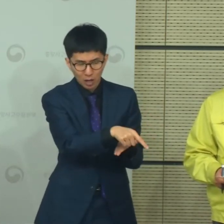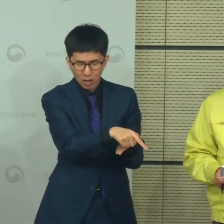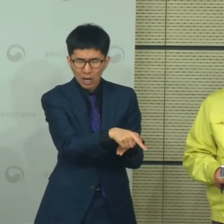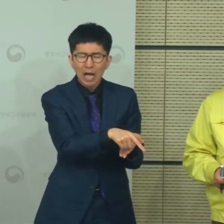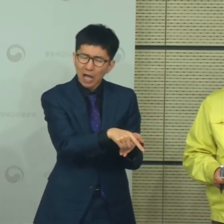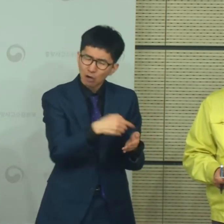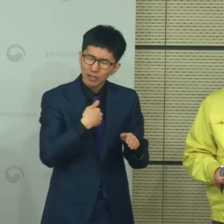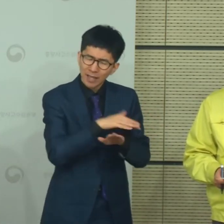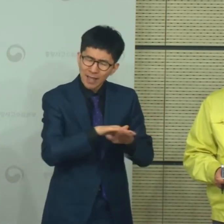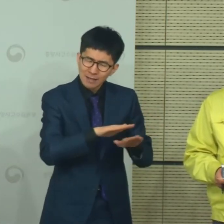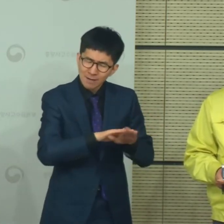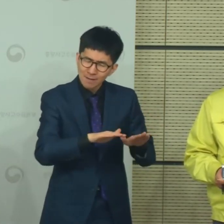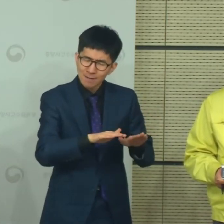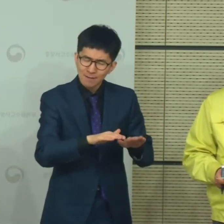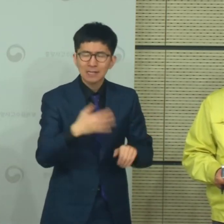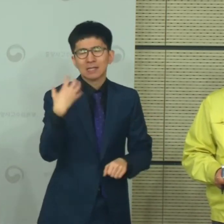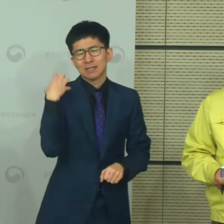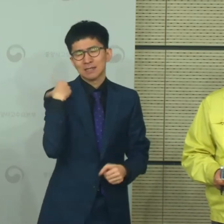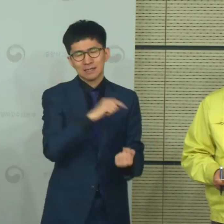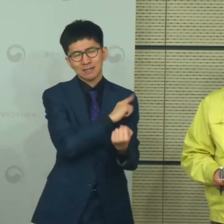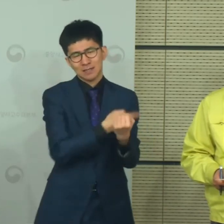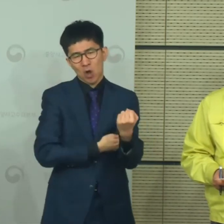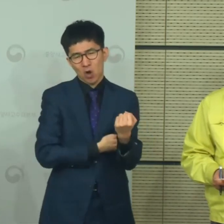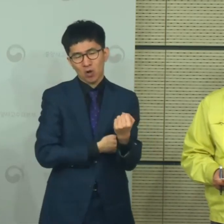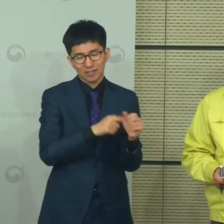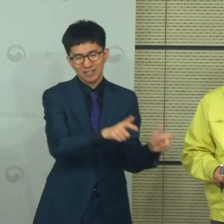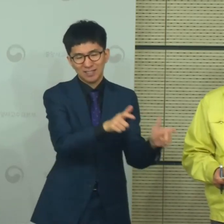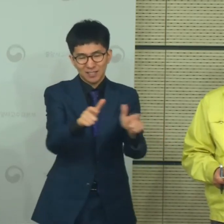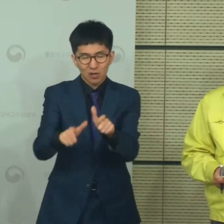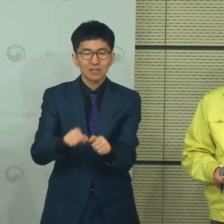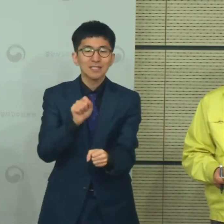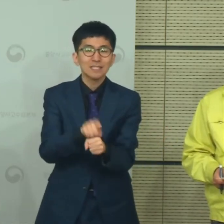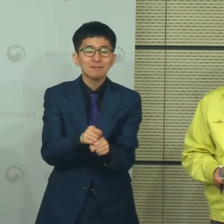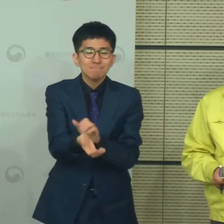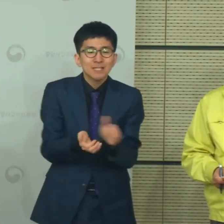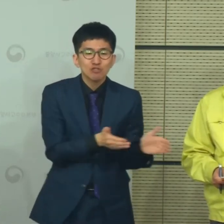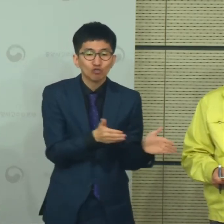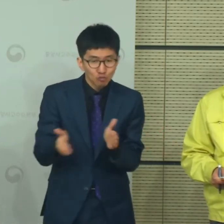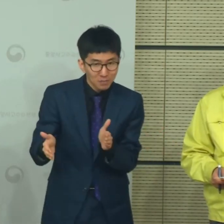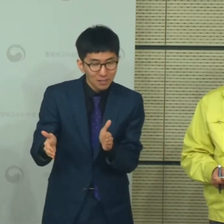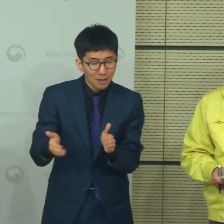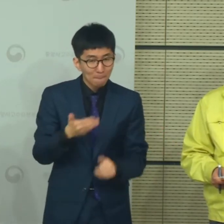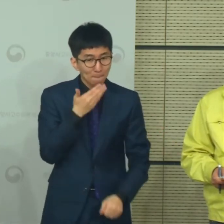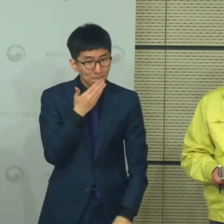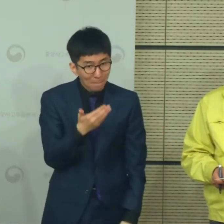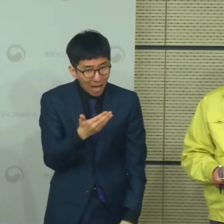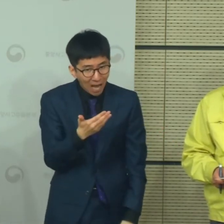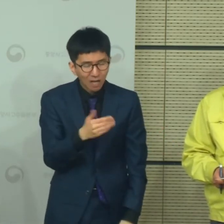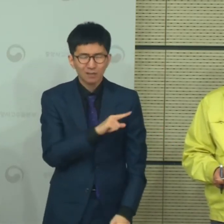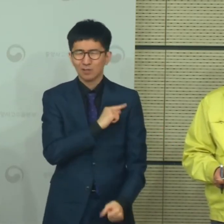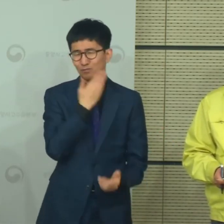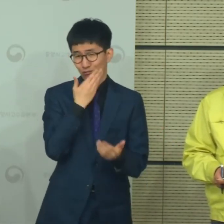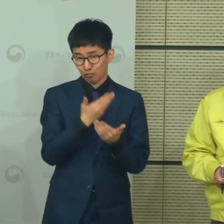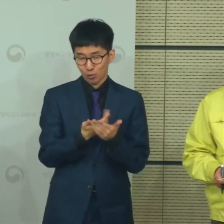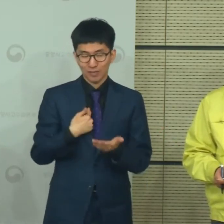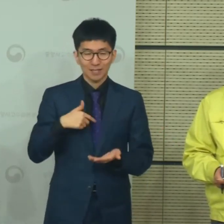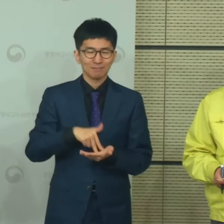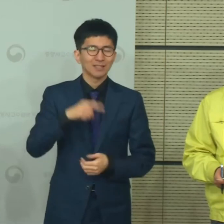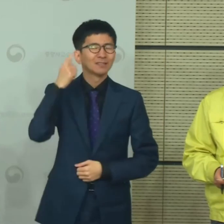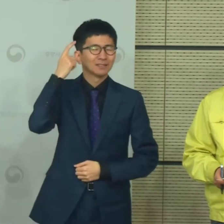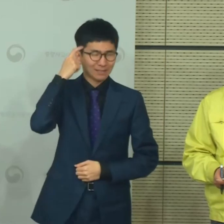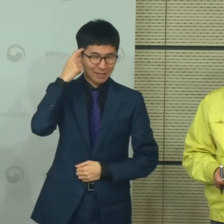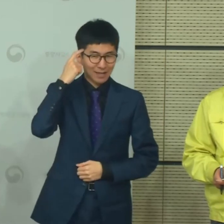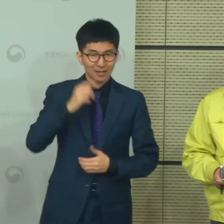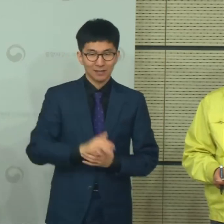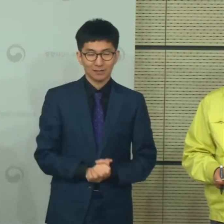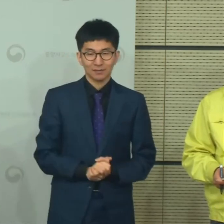감당할 수 있는 역량을 각 지역이 다 갖추게 할 수 있느냐 없느냐가 방역적으로는 가장 중요한